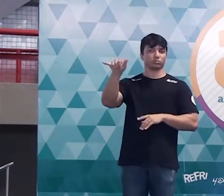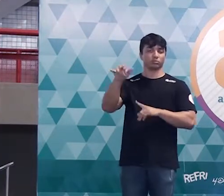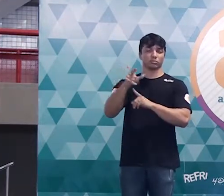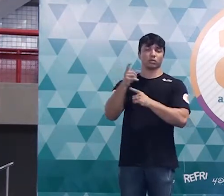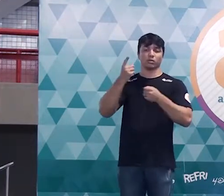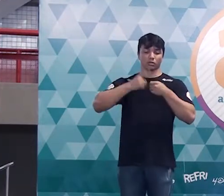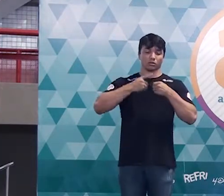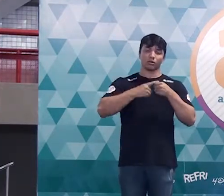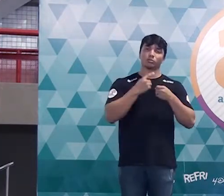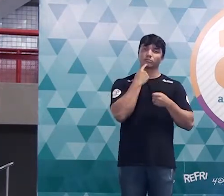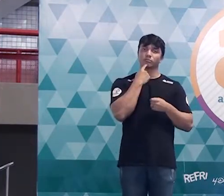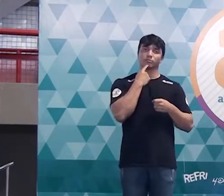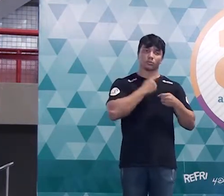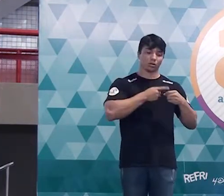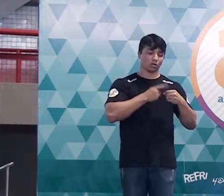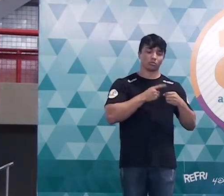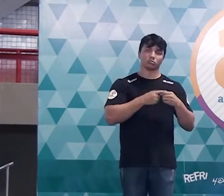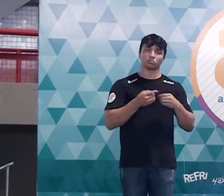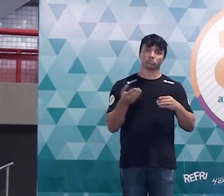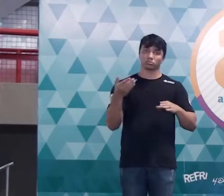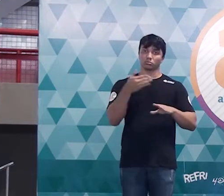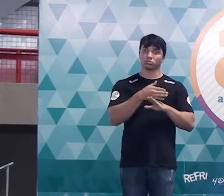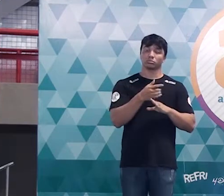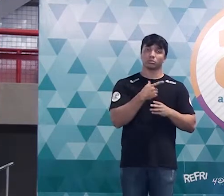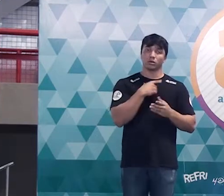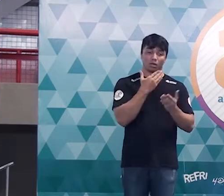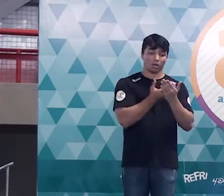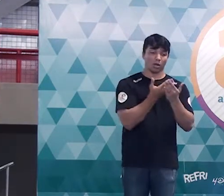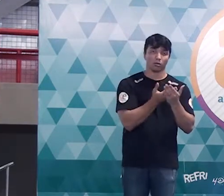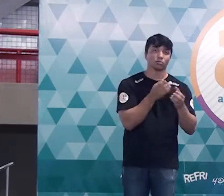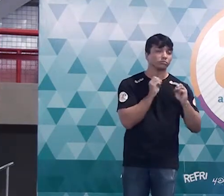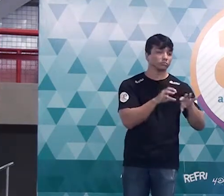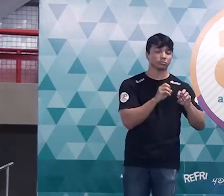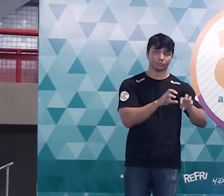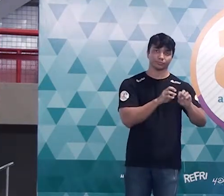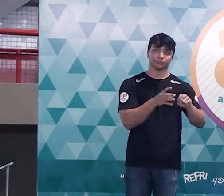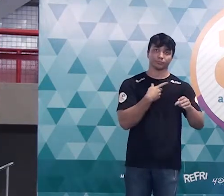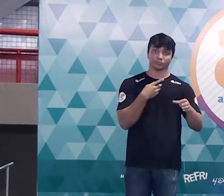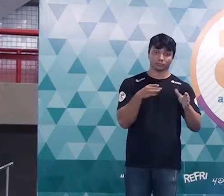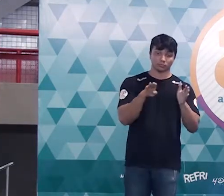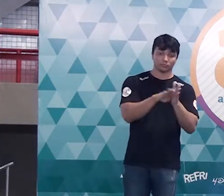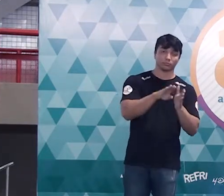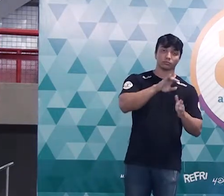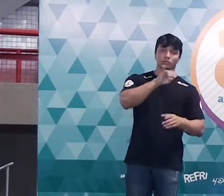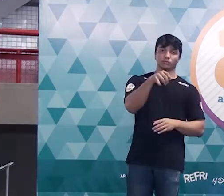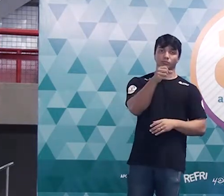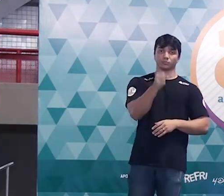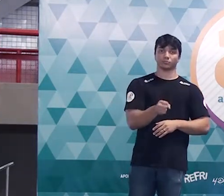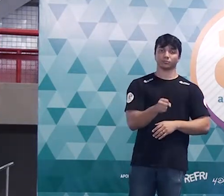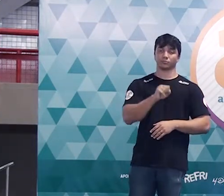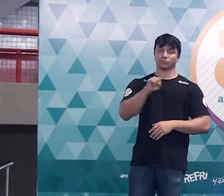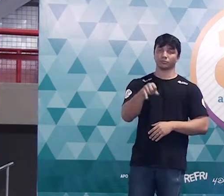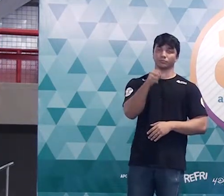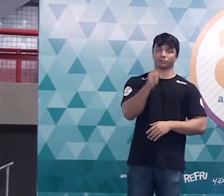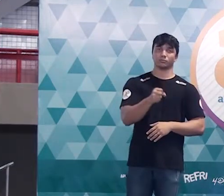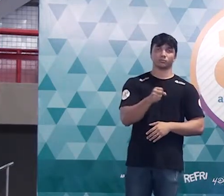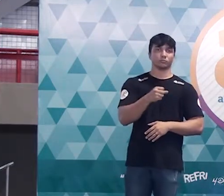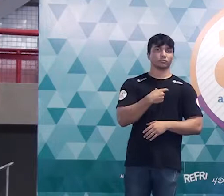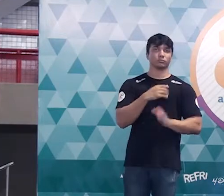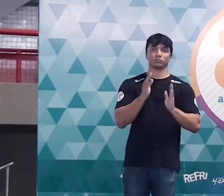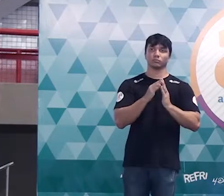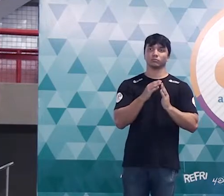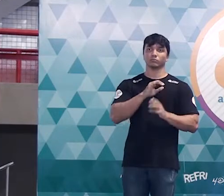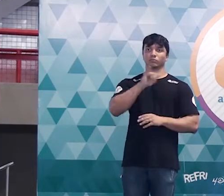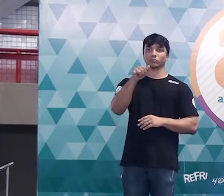no interior do Ceará. E numa dessas aulas que eu fui, eu estive em Juazeiro do Norte. Tem alguém aqui do Juazeiro